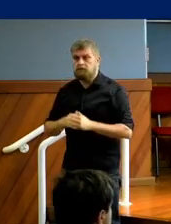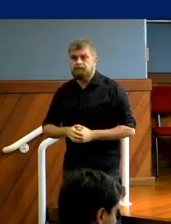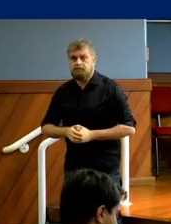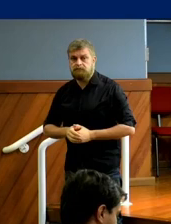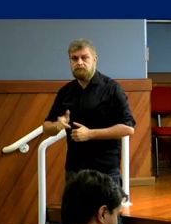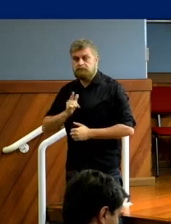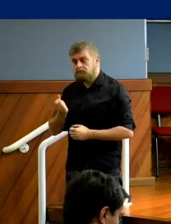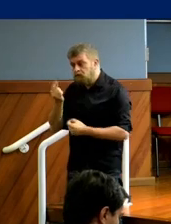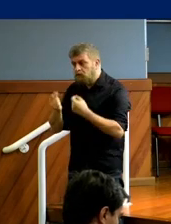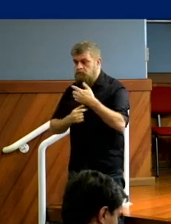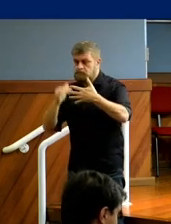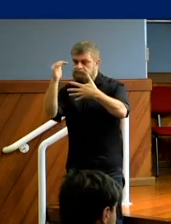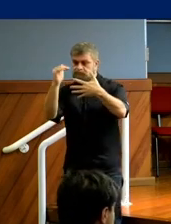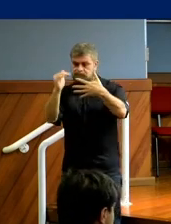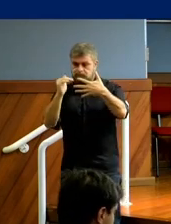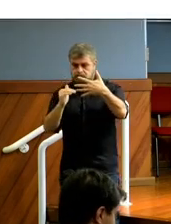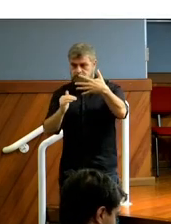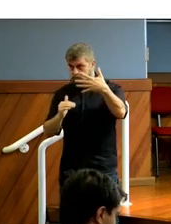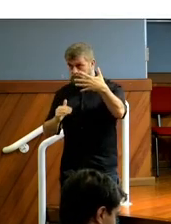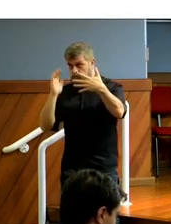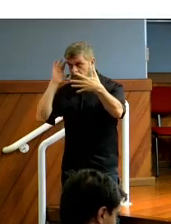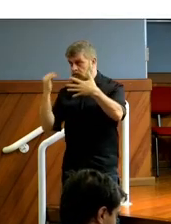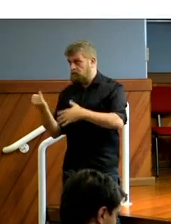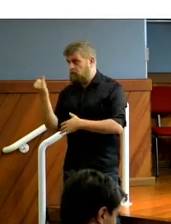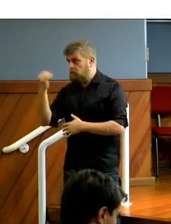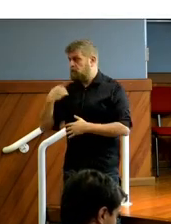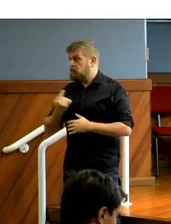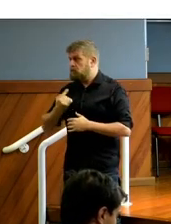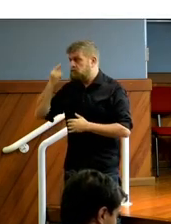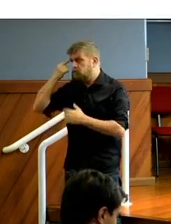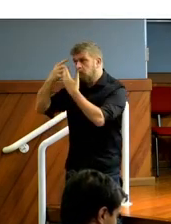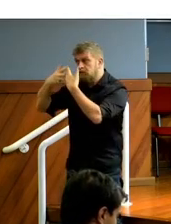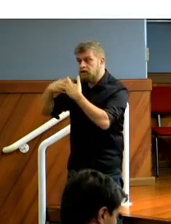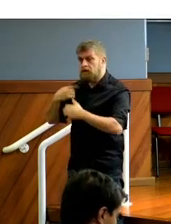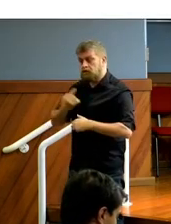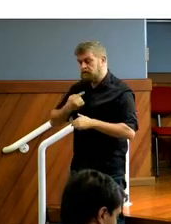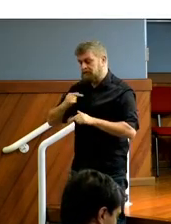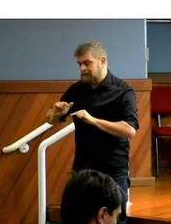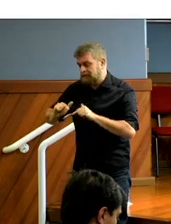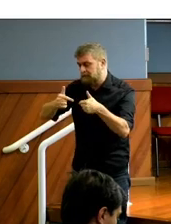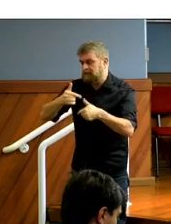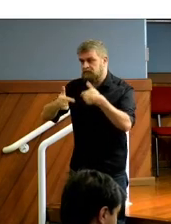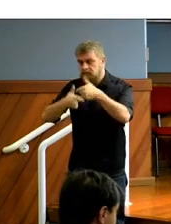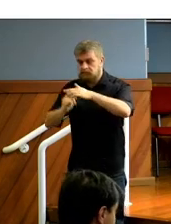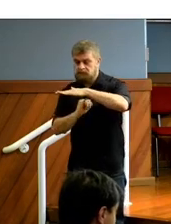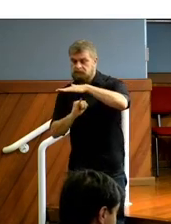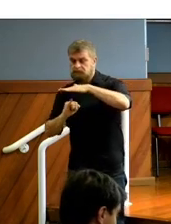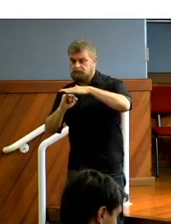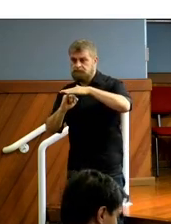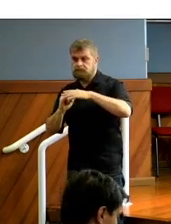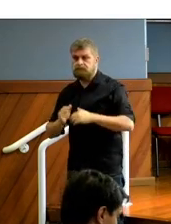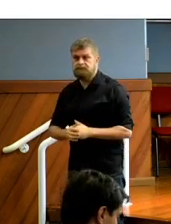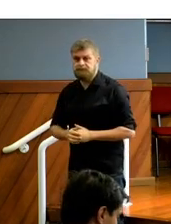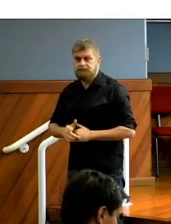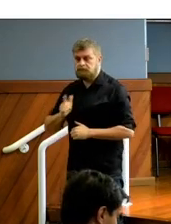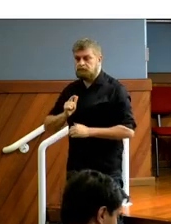tem alguns pontos que eu acho sempre importantes, sempre importante a gente pensar, é que as nossas atividades nas nossas instituições